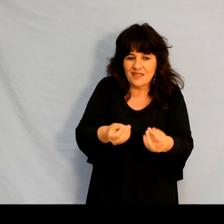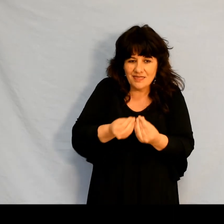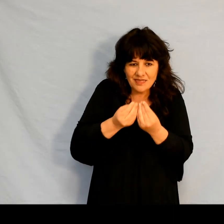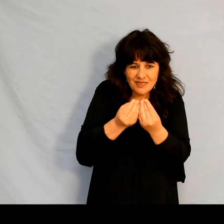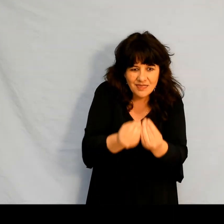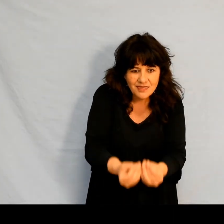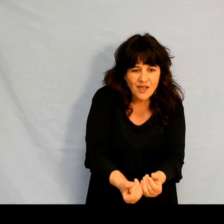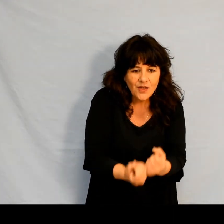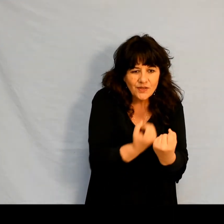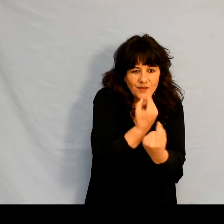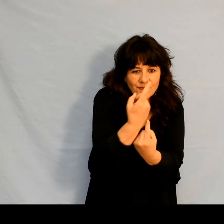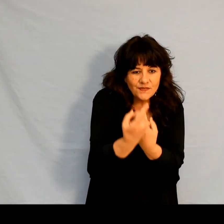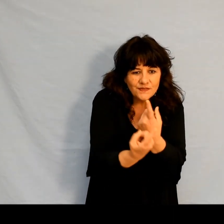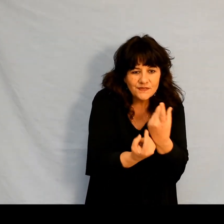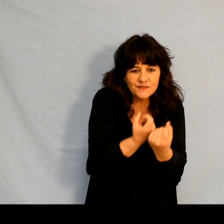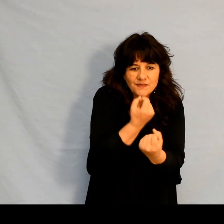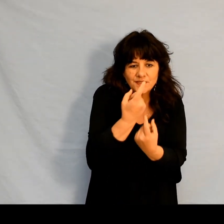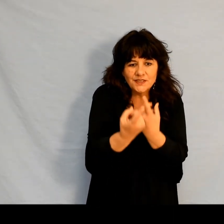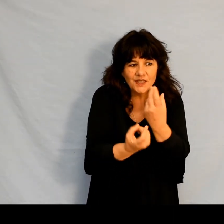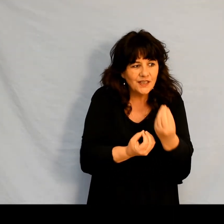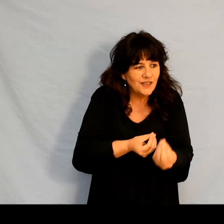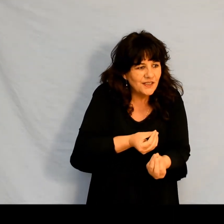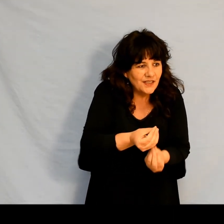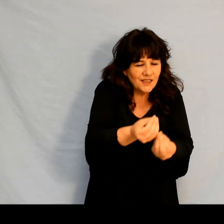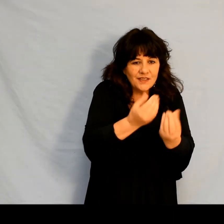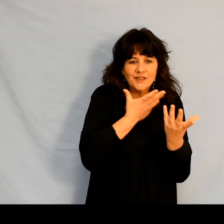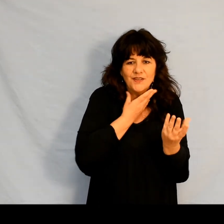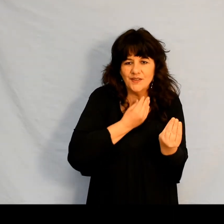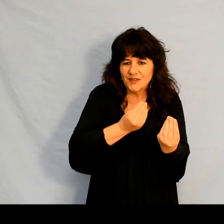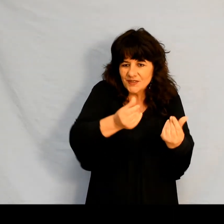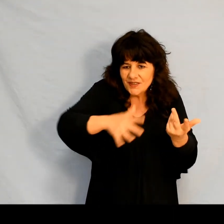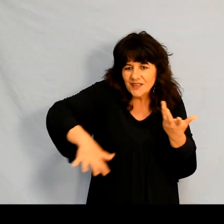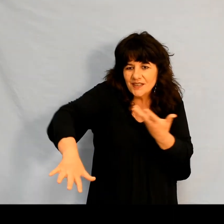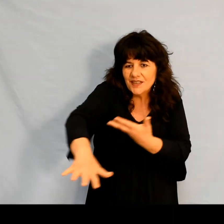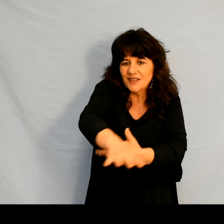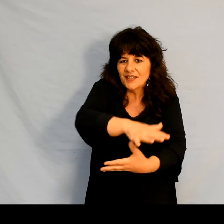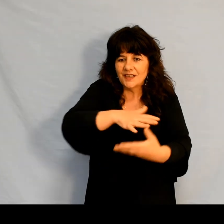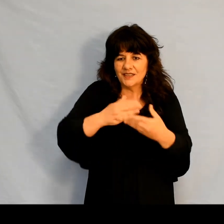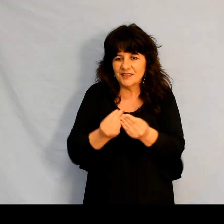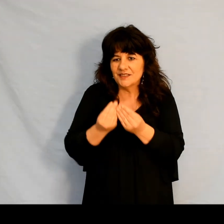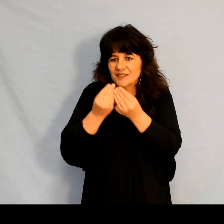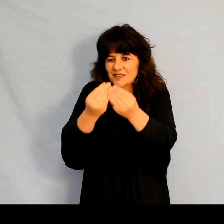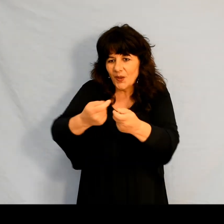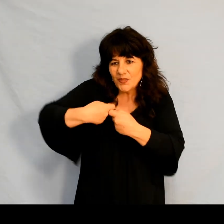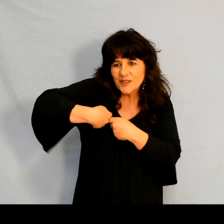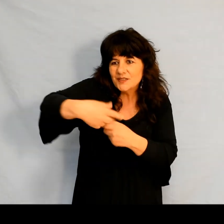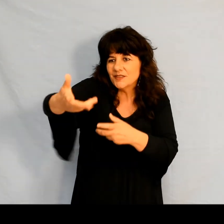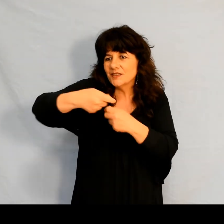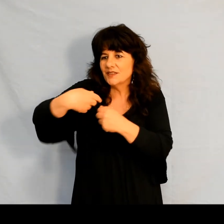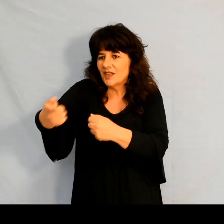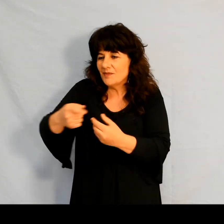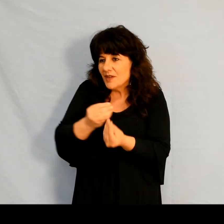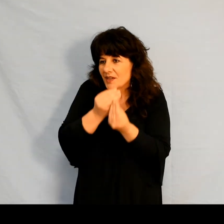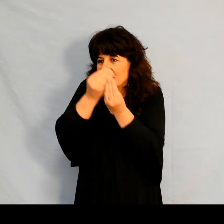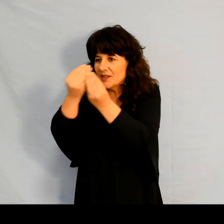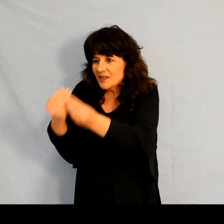et l'avoir fait germer, donnant la semence au semeur et le pain à celui qui doit